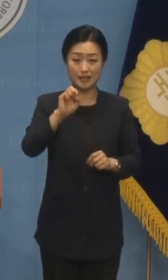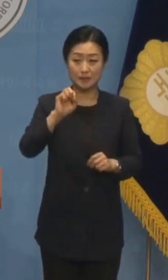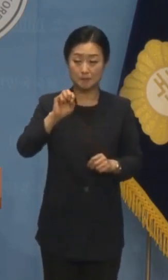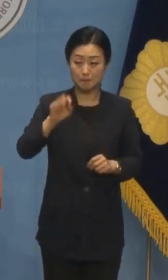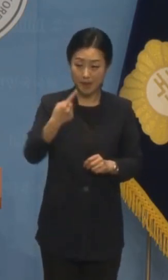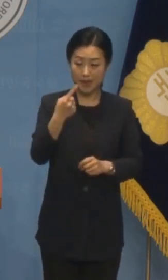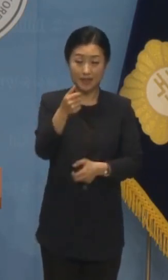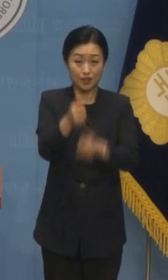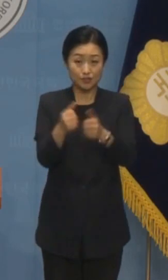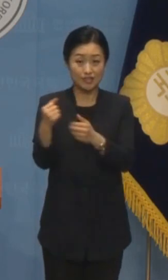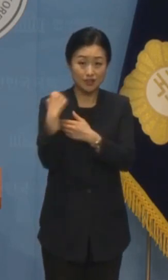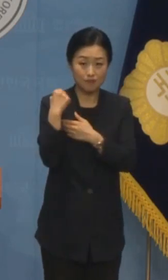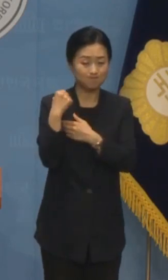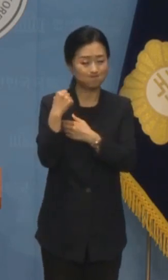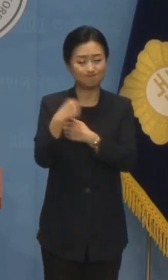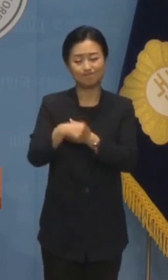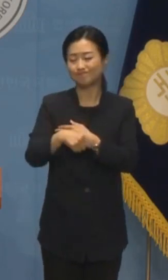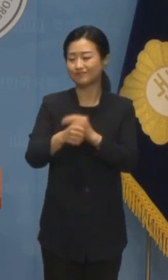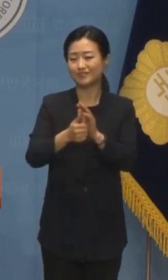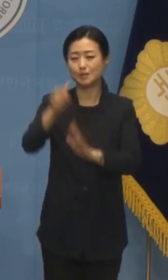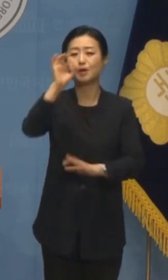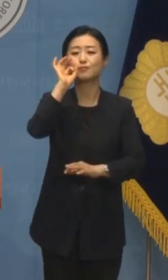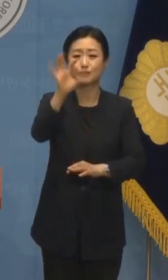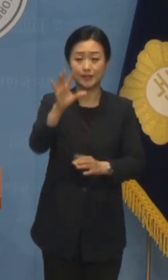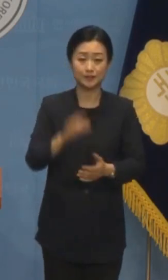경쟁력은 현재로서는 가망이 없는 상태입니다.